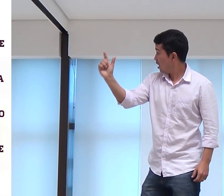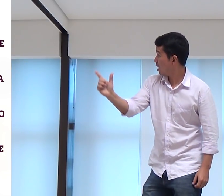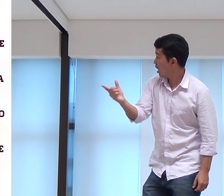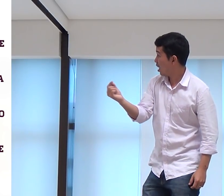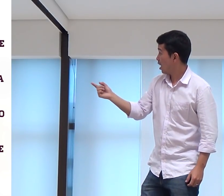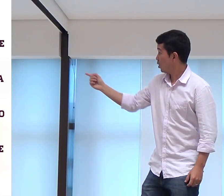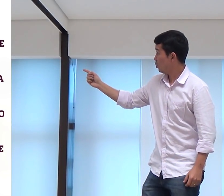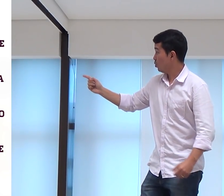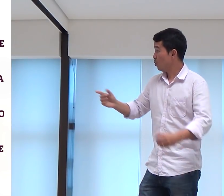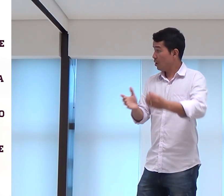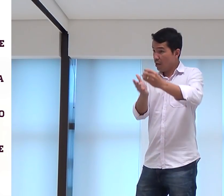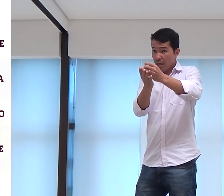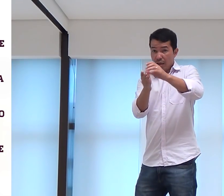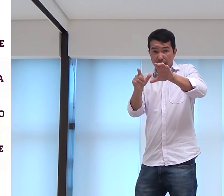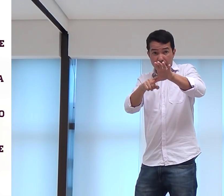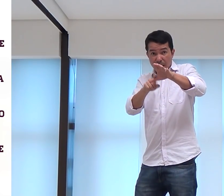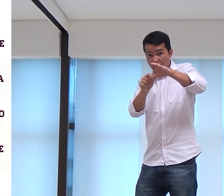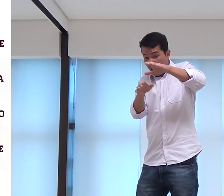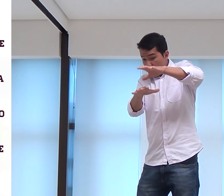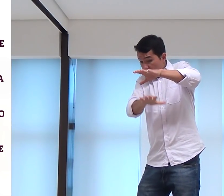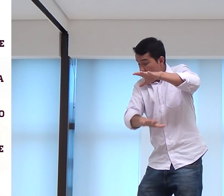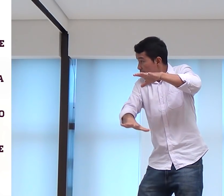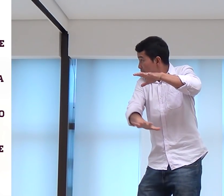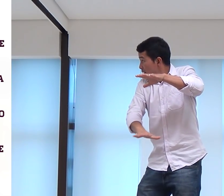trecho. Tendo a lua debaixo dos seus pés.